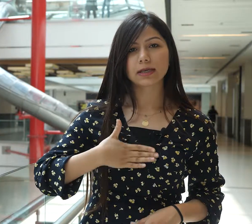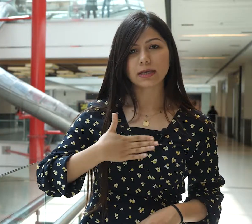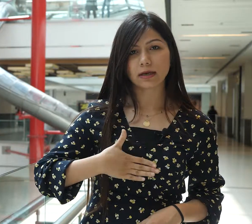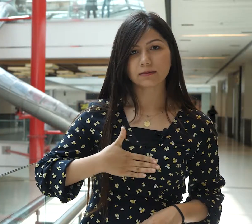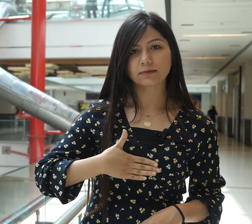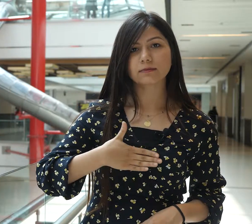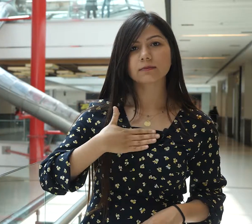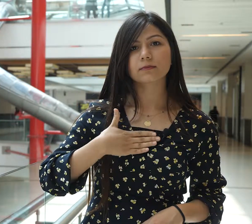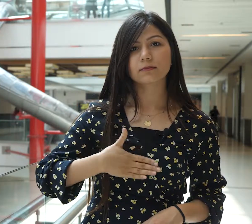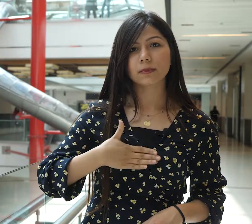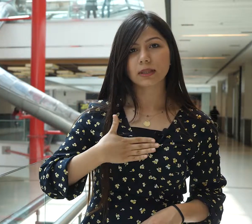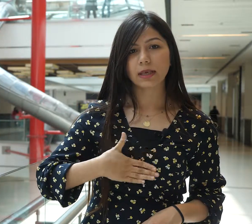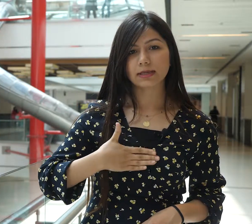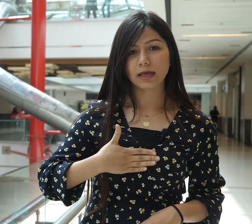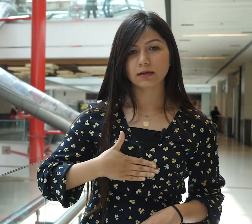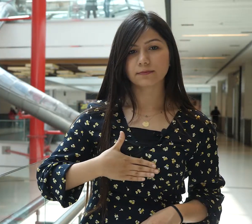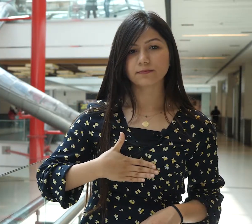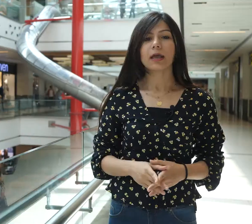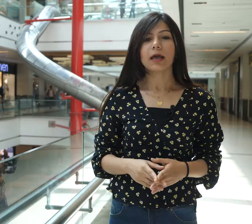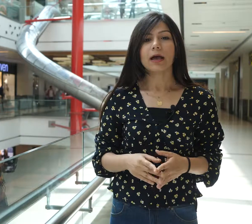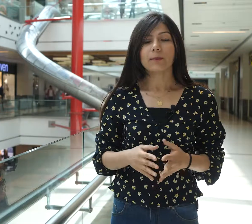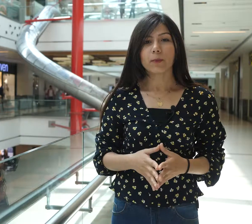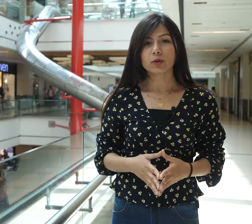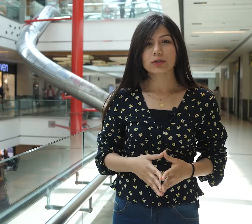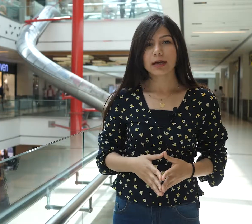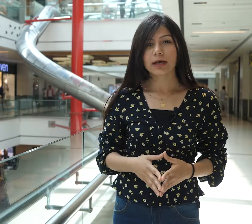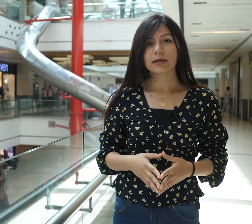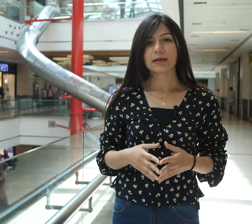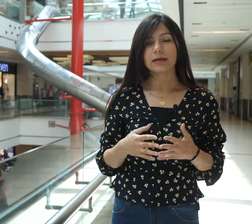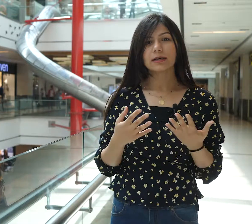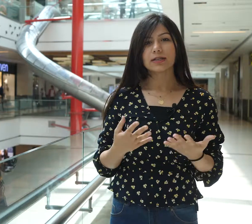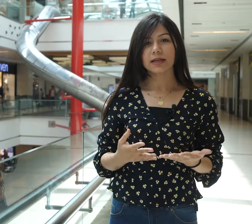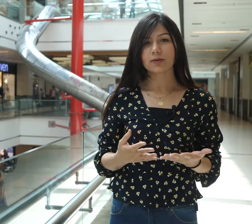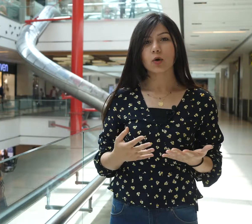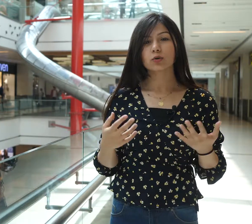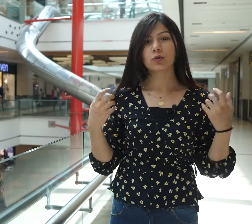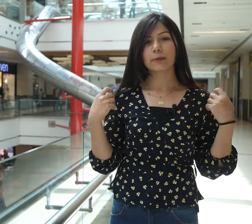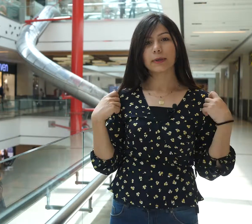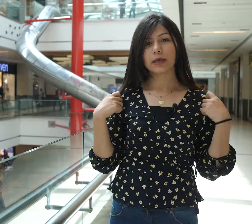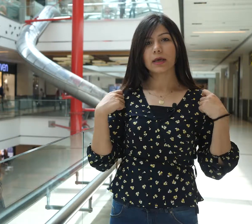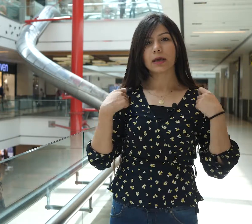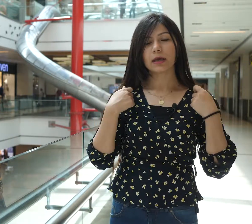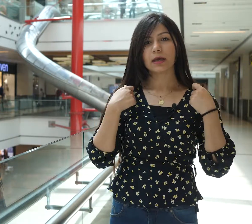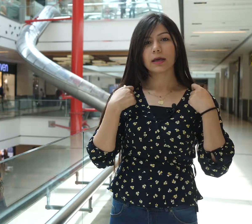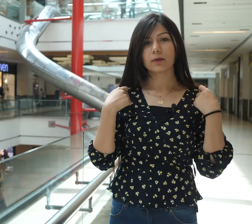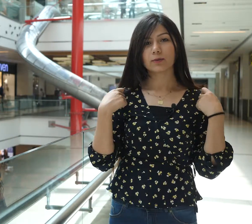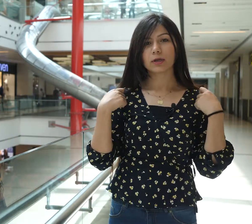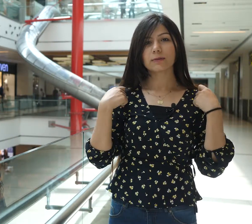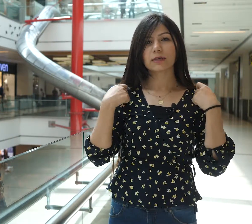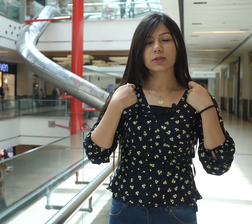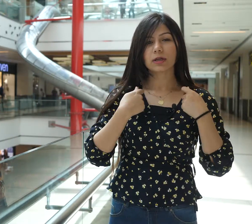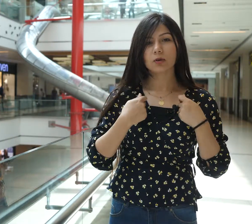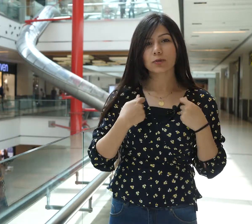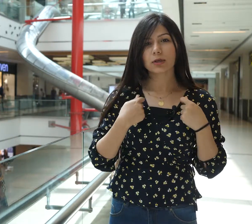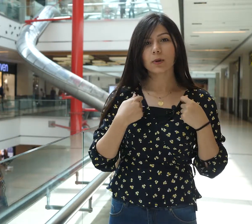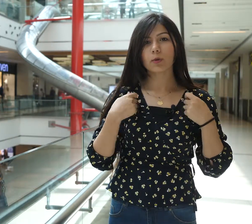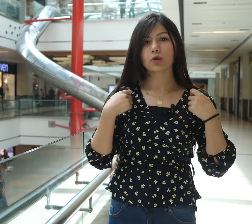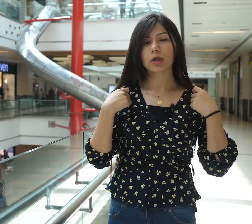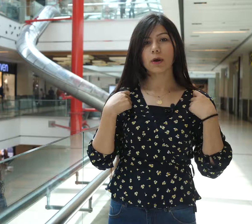Kazak. Kazak. Montta ceket olduğu gibi üzerimize bir şey alıyormuş gibi yapıyoruz ama